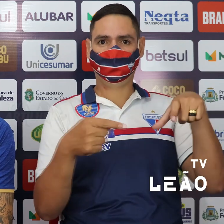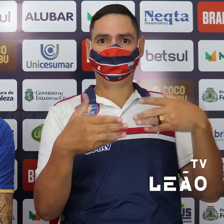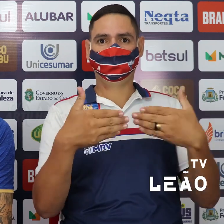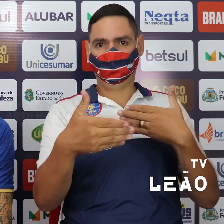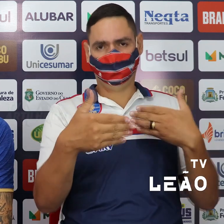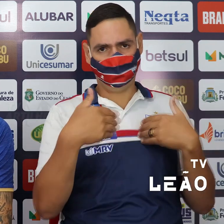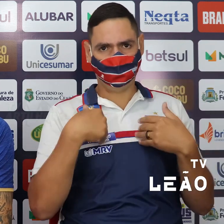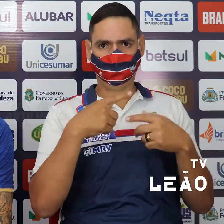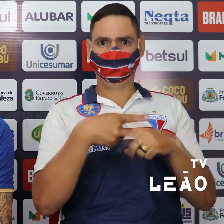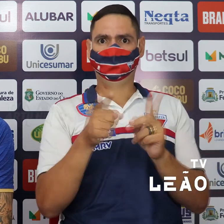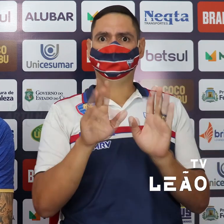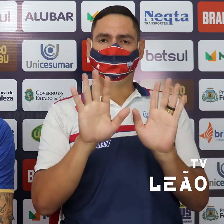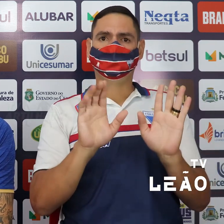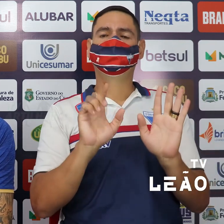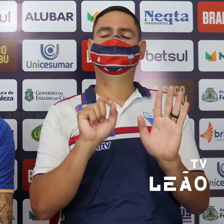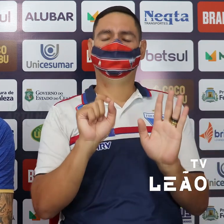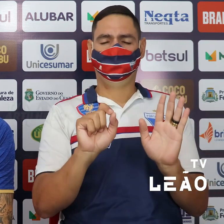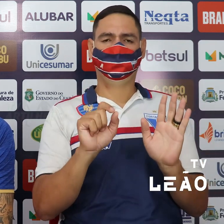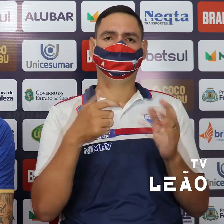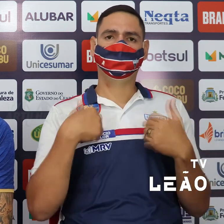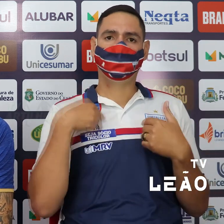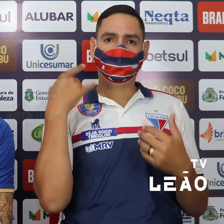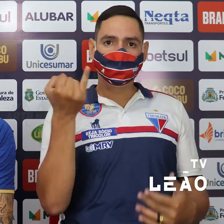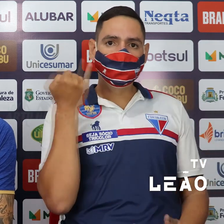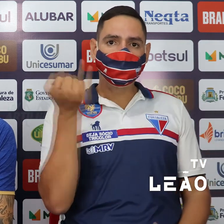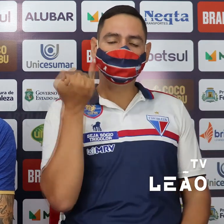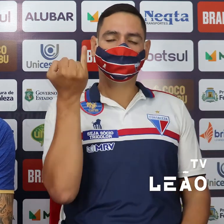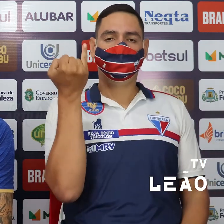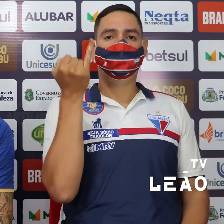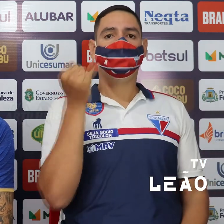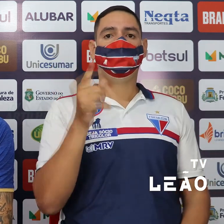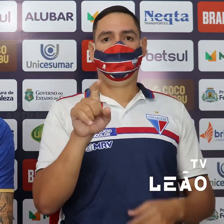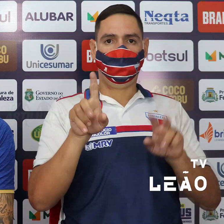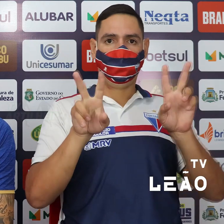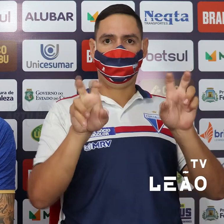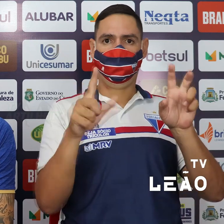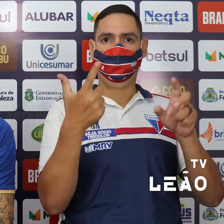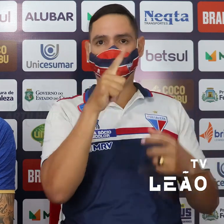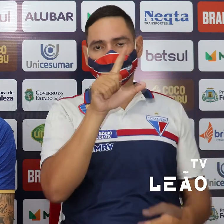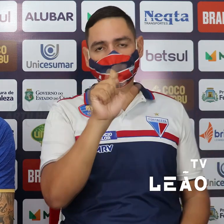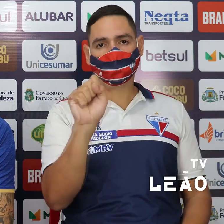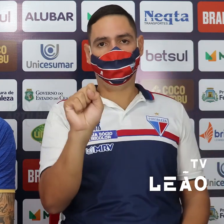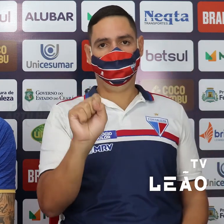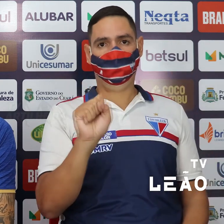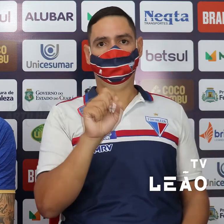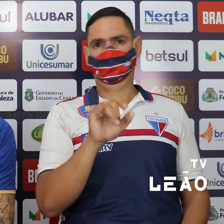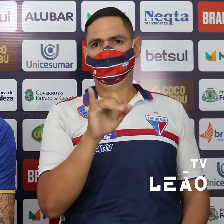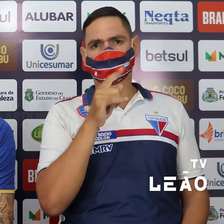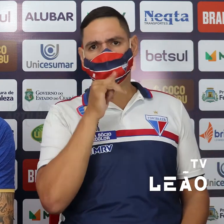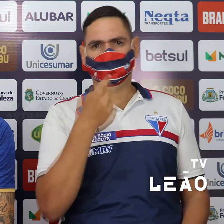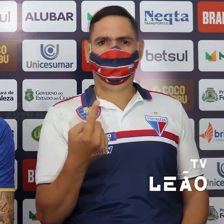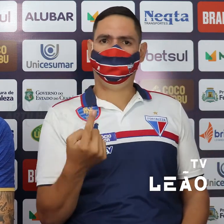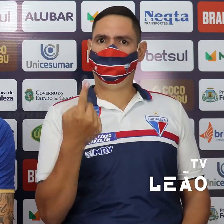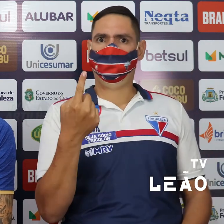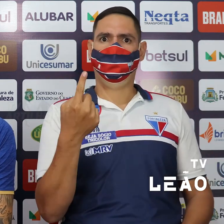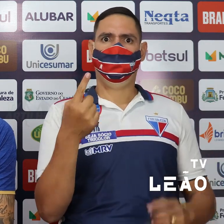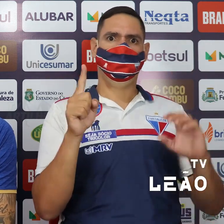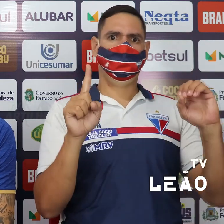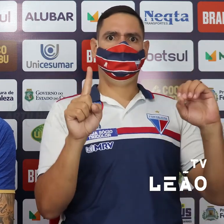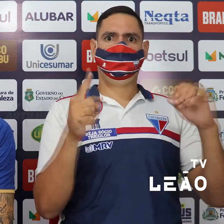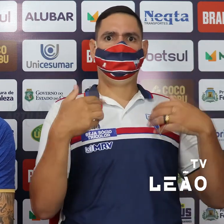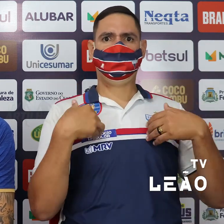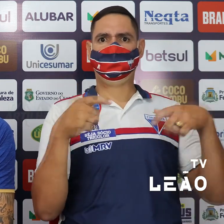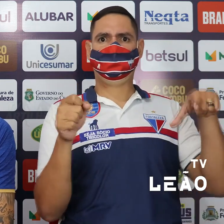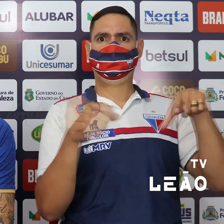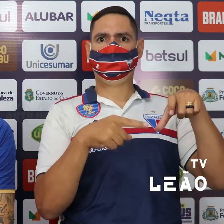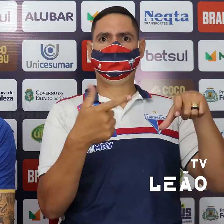jogo também, mas o que importa para mim é a vitória. Se a gente ganhar de 1 a 0 sem ser gol meu,